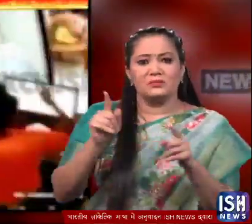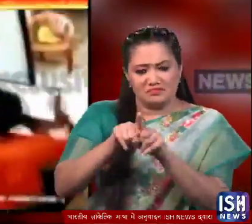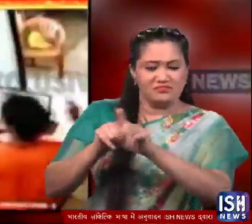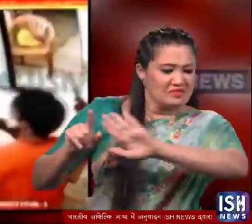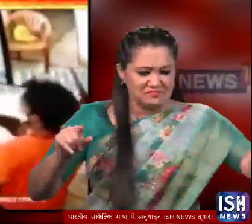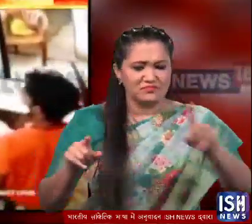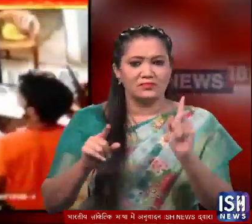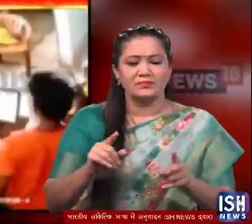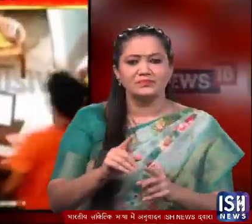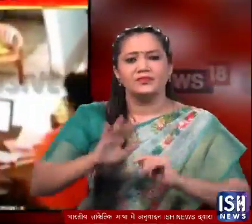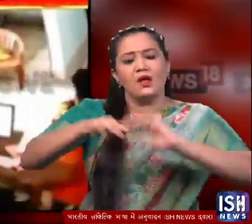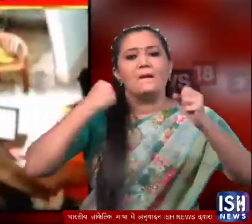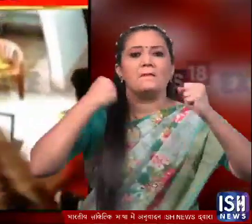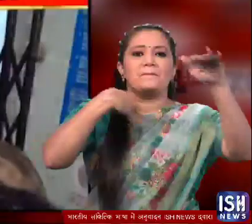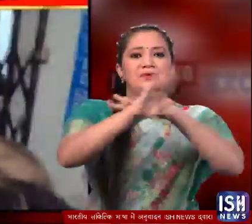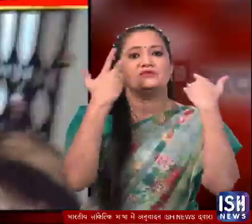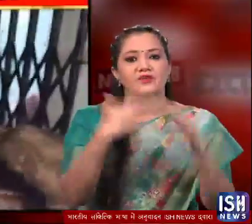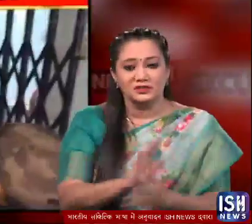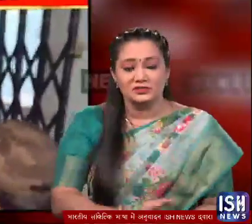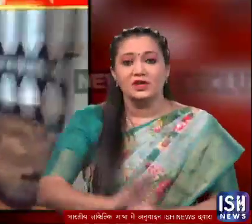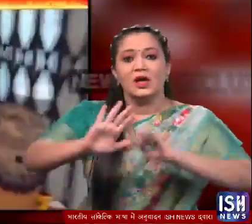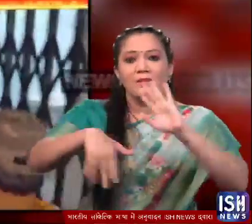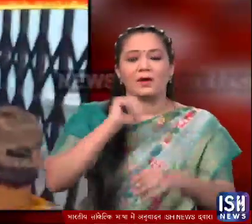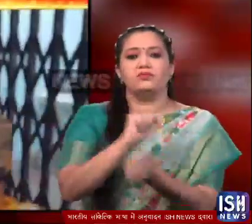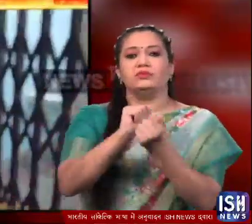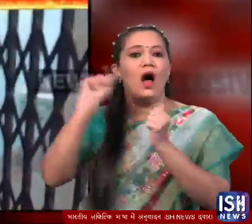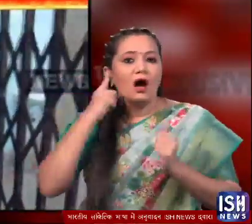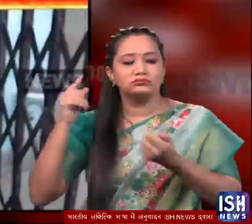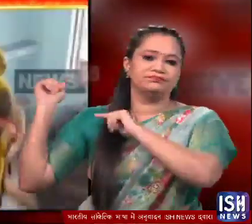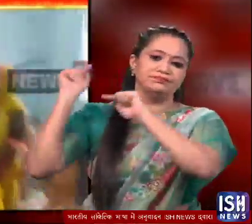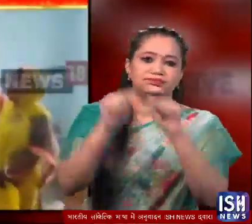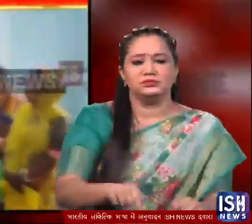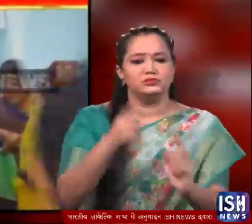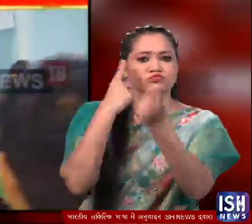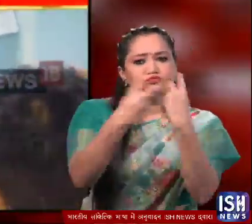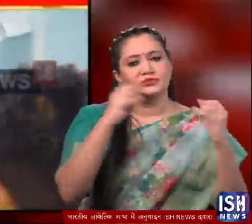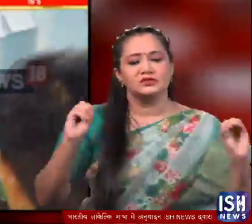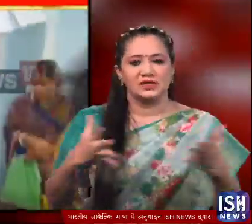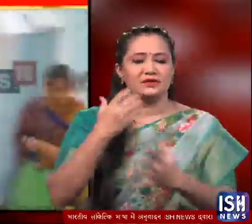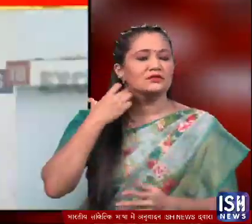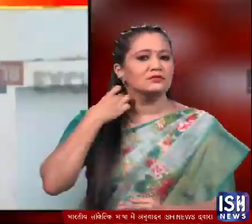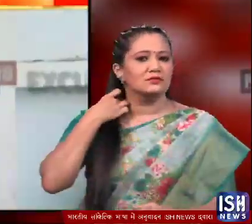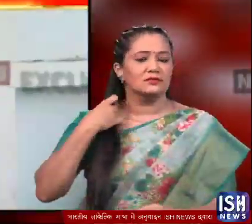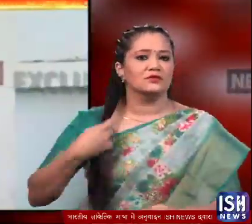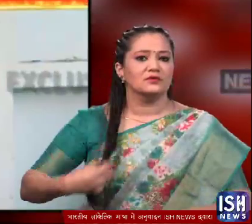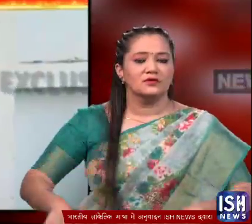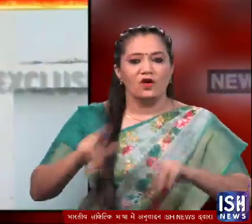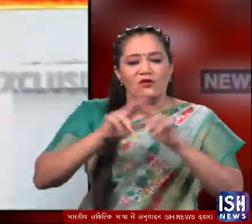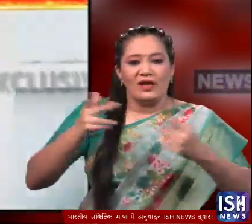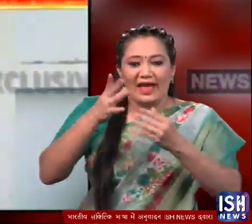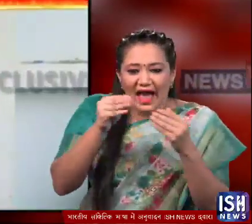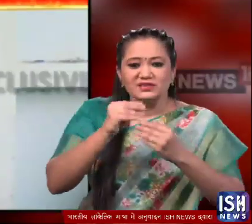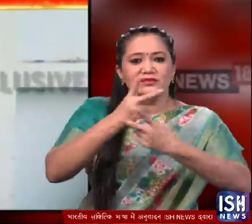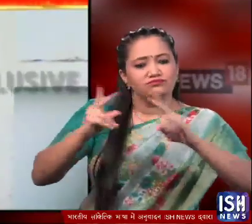दिया। लूटपाट के बाद वो वहां से भाग निकले। इस वारदात की जानकारी मिलते ही पुलिस वहां पहुंची और मामले की छानबीन में जुट गई। पूरा प्रयास होगा कि